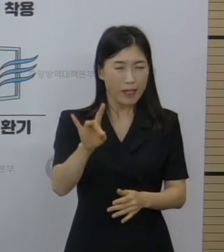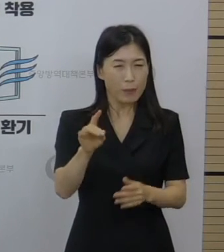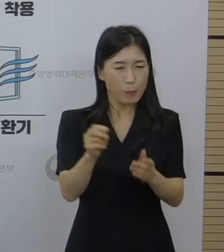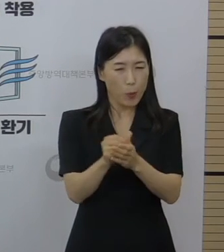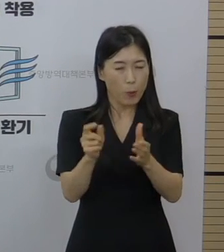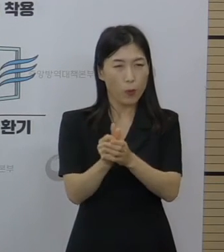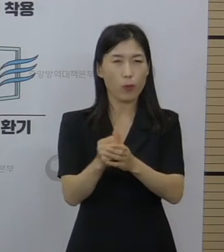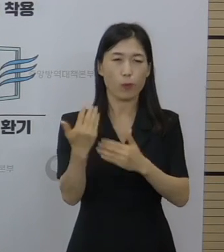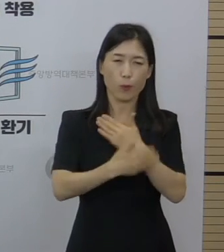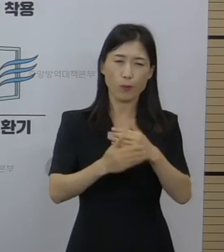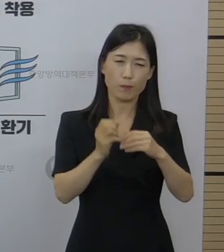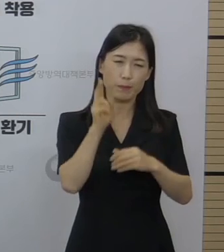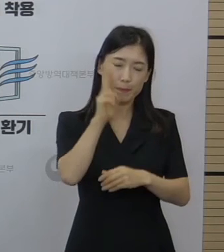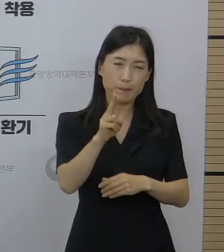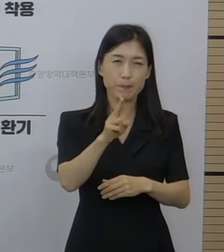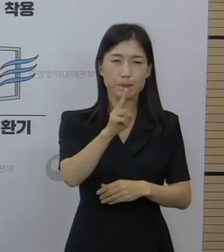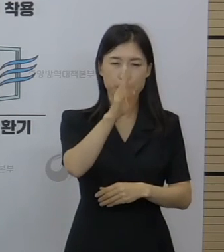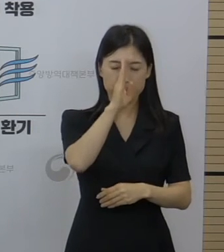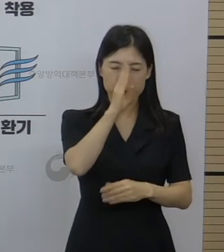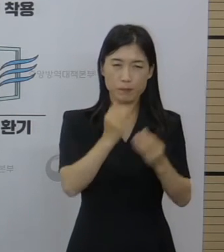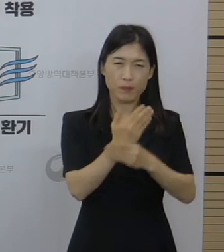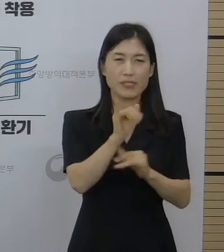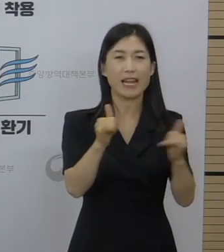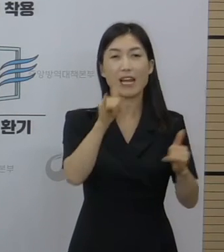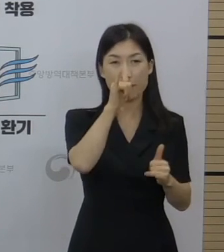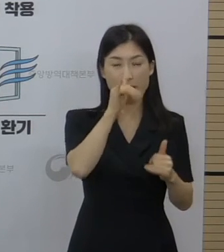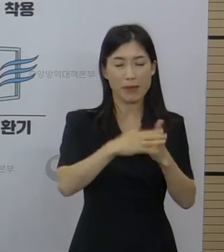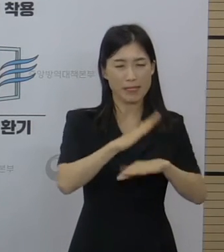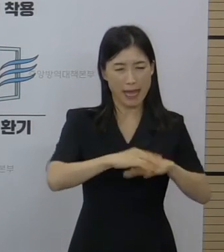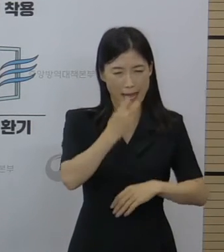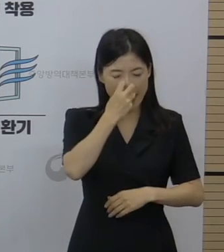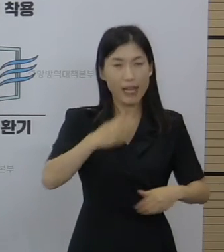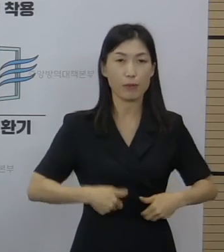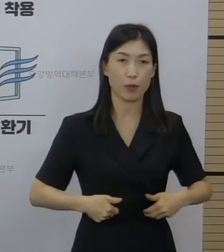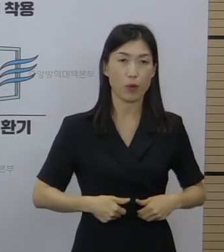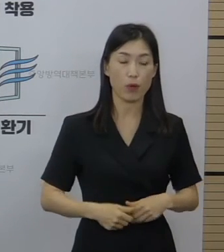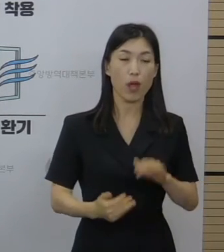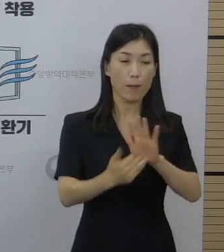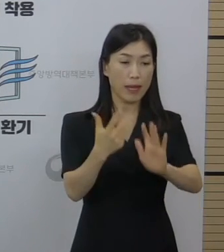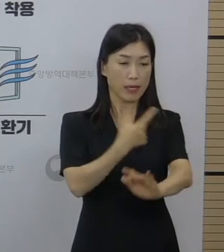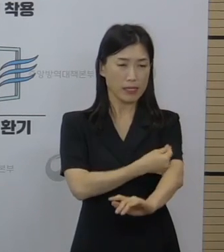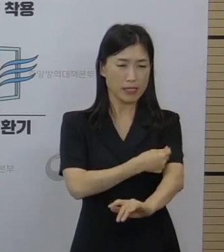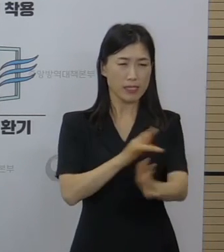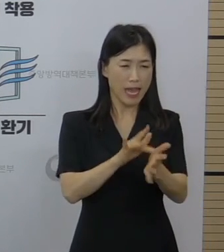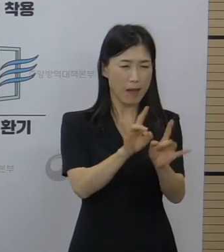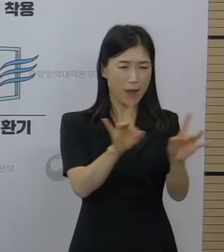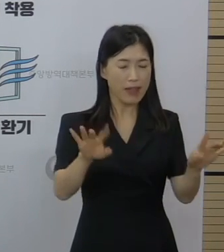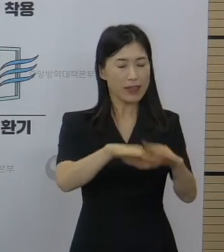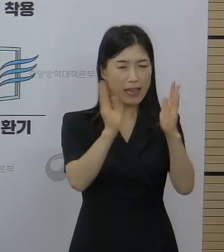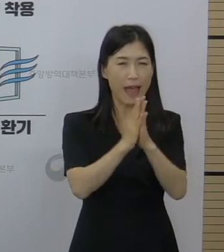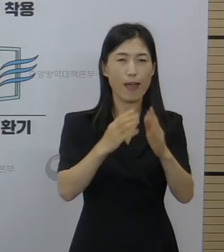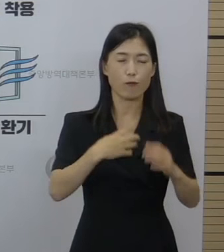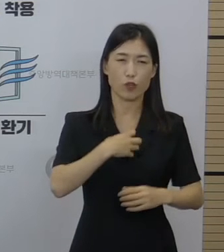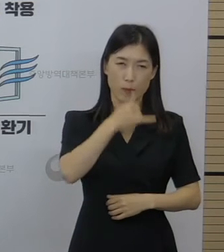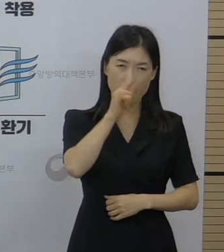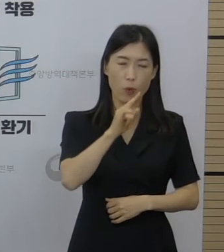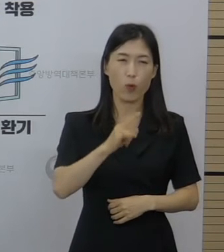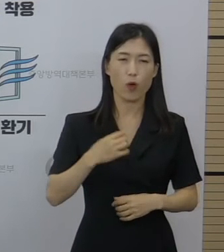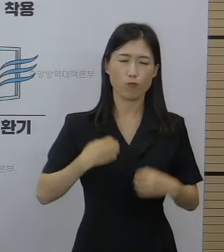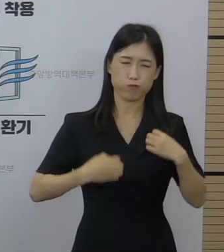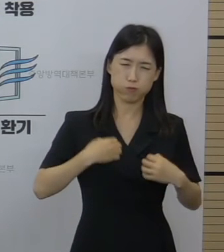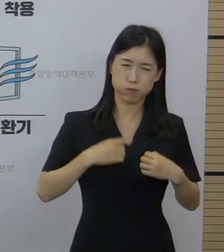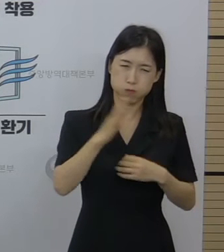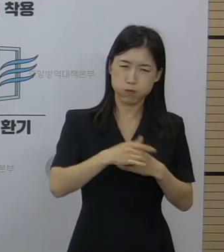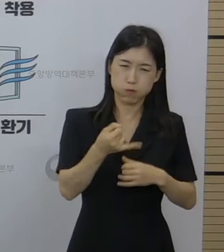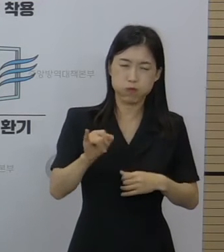있는 중증 이상 반응에 대한 주의가 필요합니다. 모든 백신에서 발생할 수 있는 아나필락시스 예방을